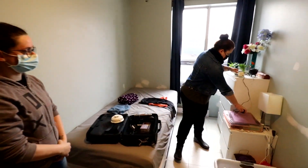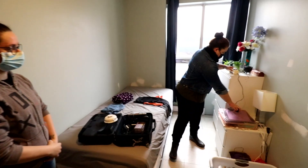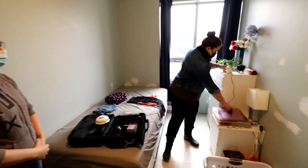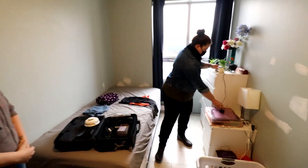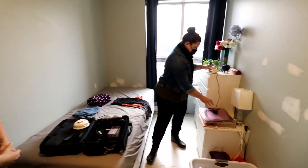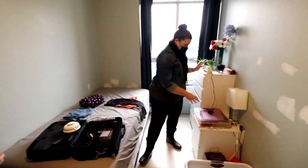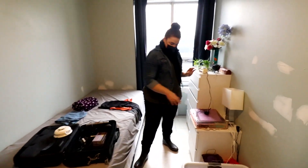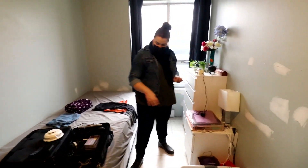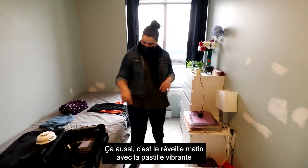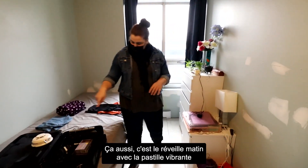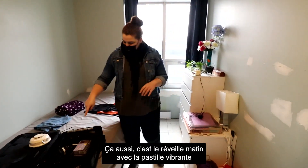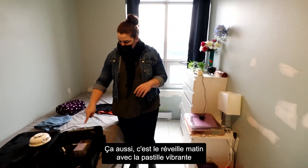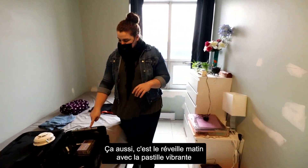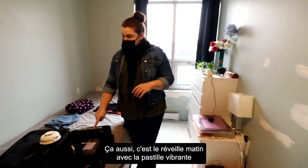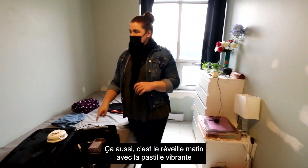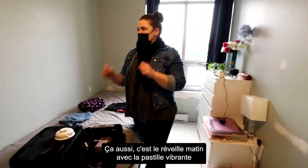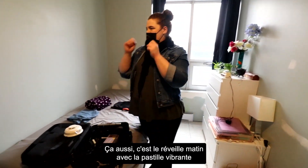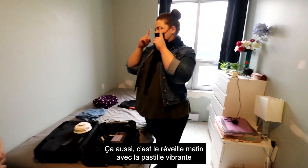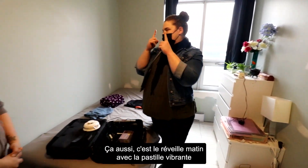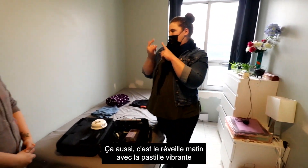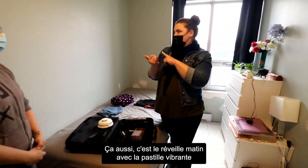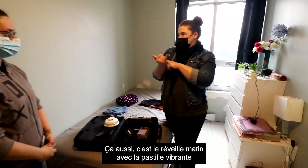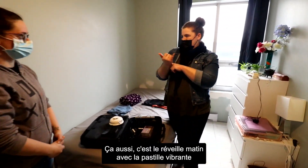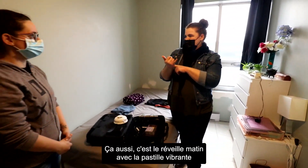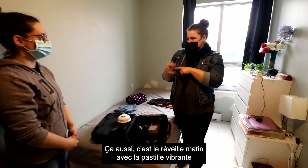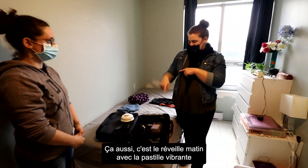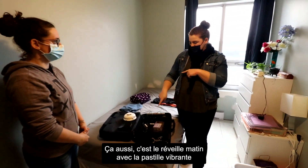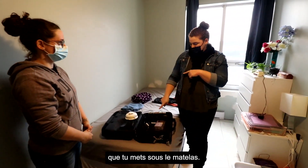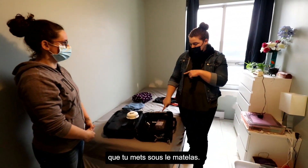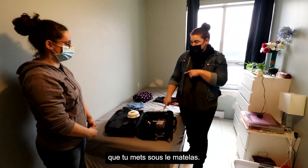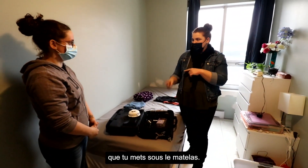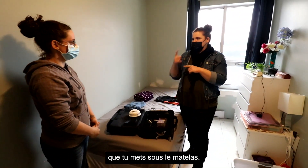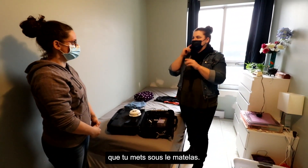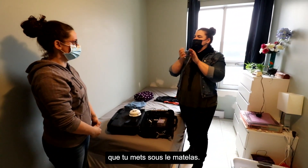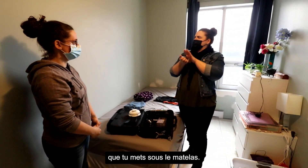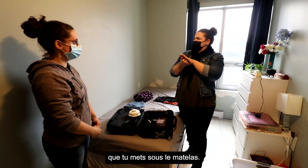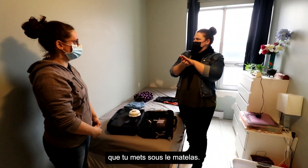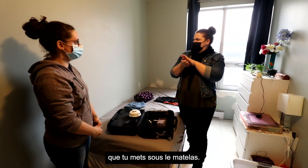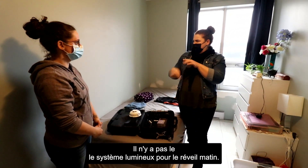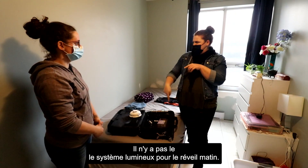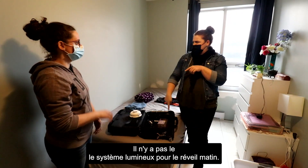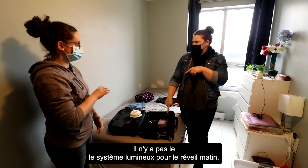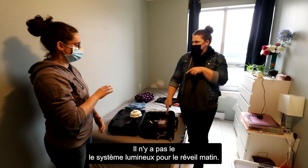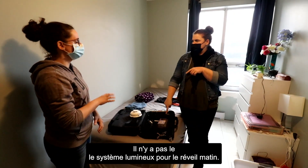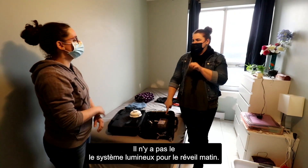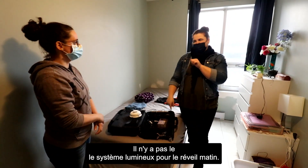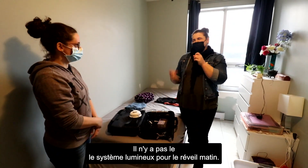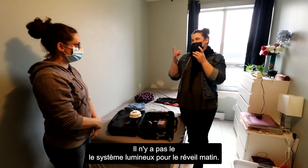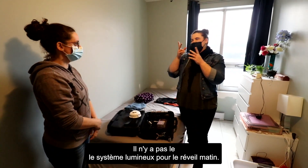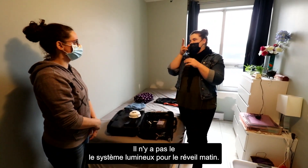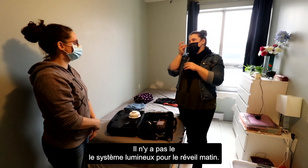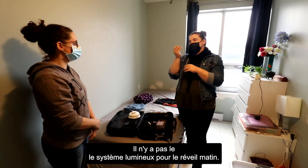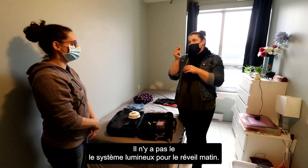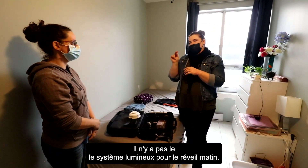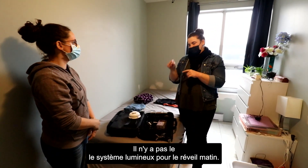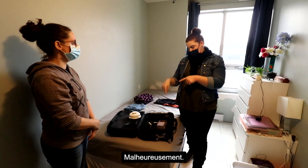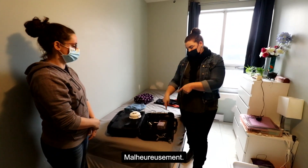Ça ici, c'est le réveil matin avec la pastille vibrante que tu mets sous ton matelas. Il n'y a pas le système lumineux pour le réveil matin, malheureusement.